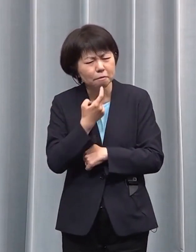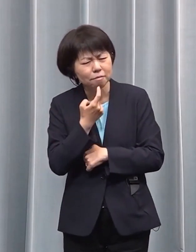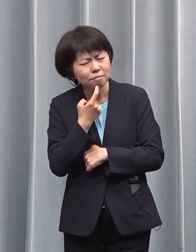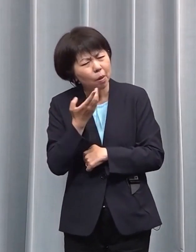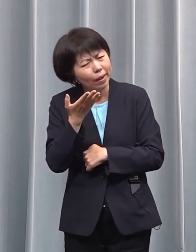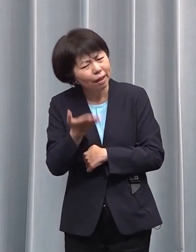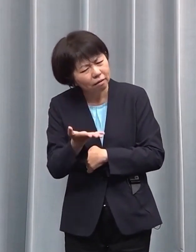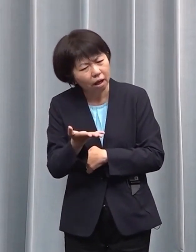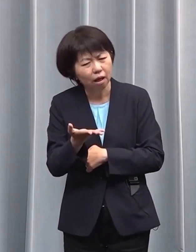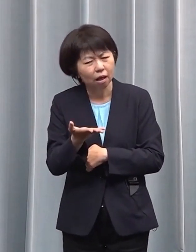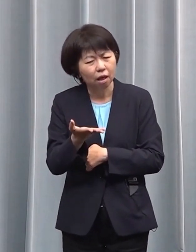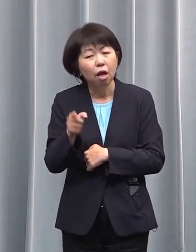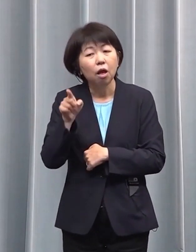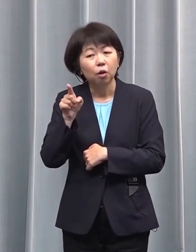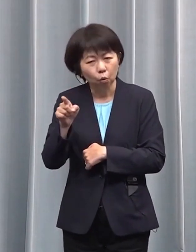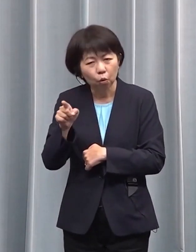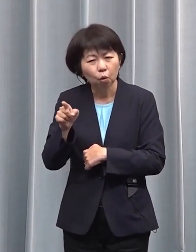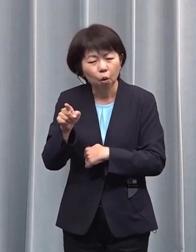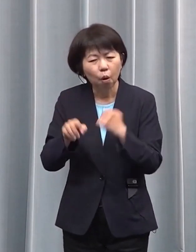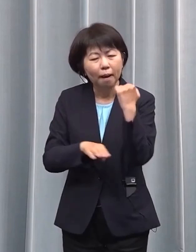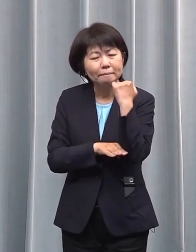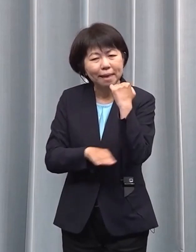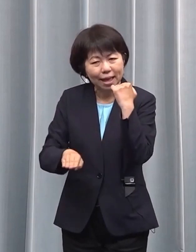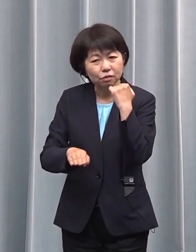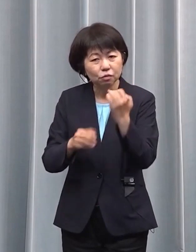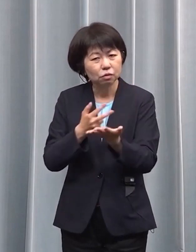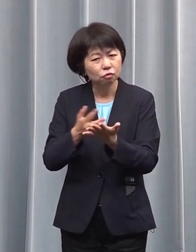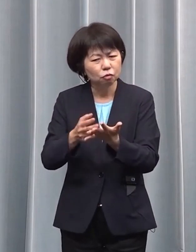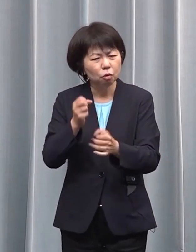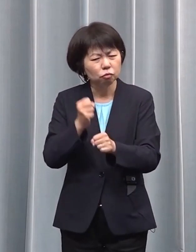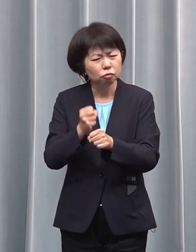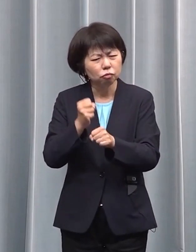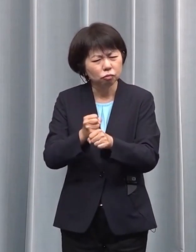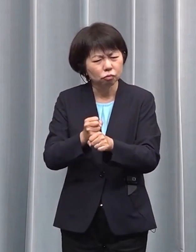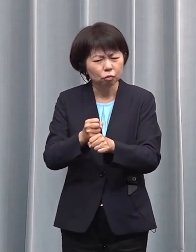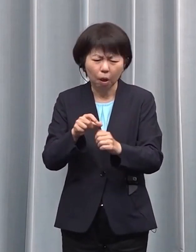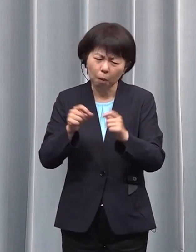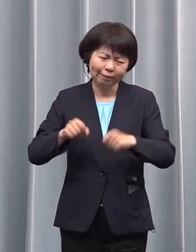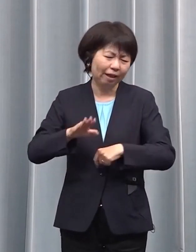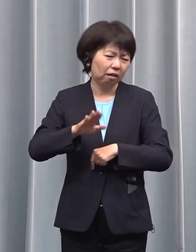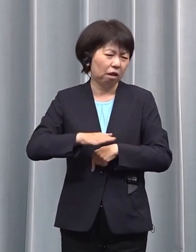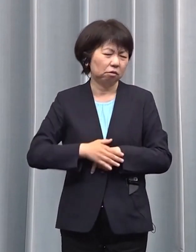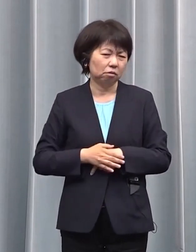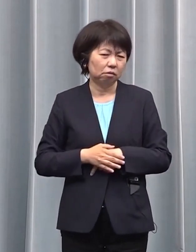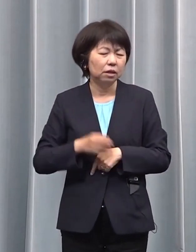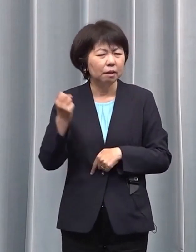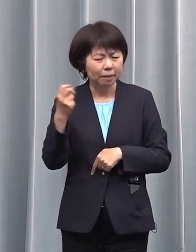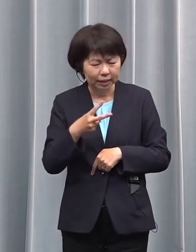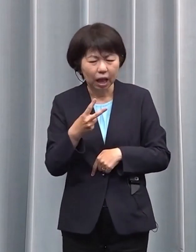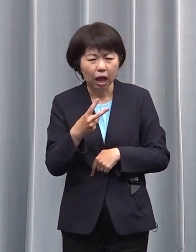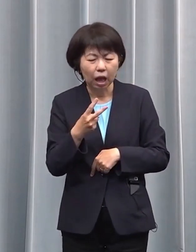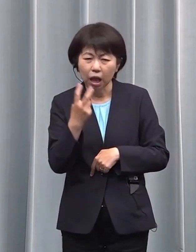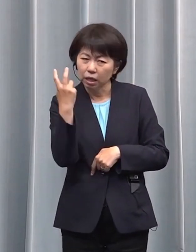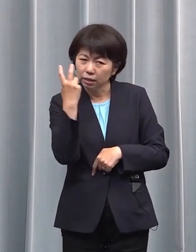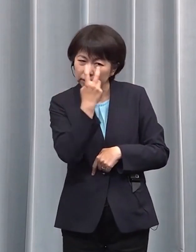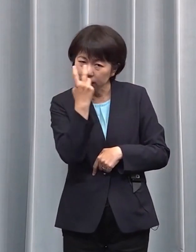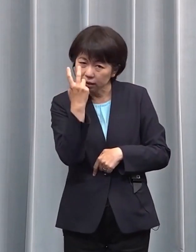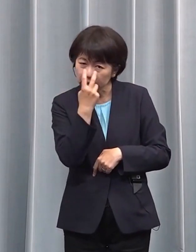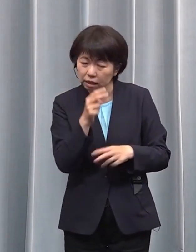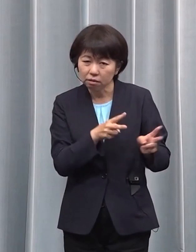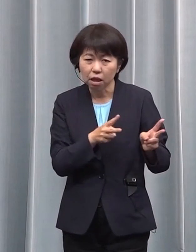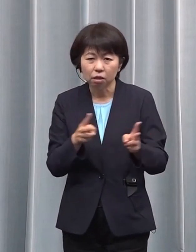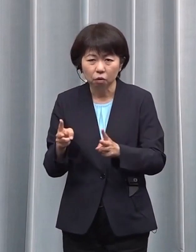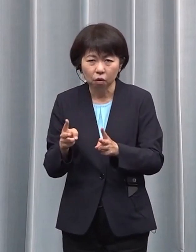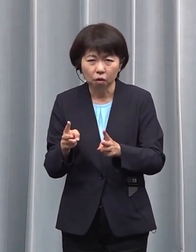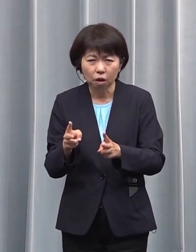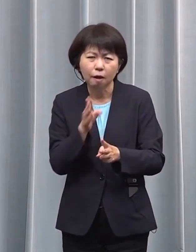に政府が資料を作っていること自体問題であり、そもそも難民参与員制度審査制度の、妥当性がもう一度